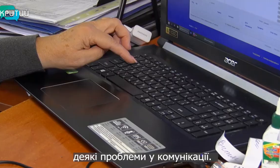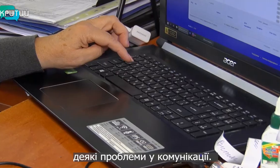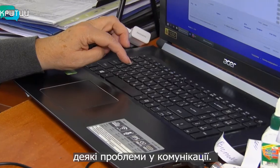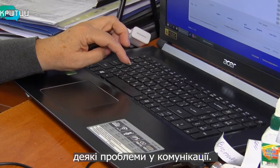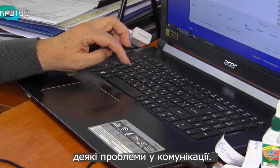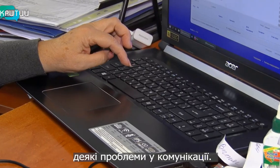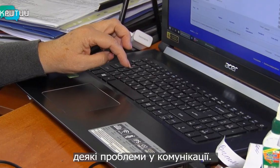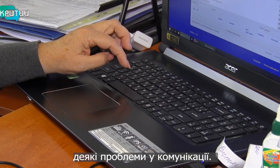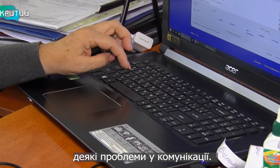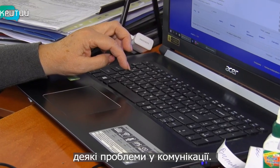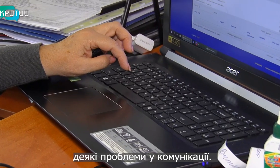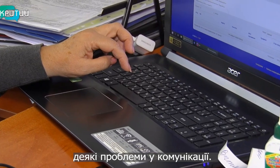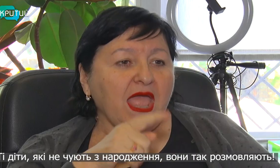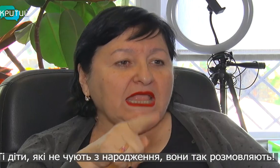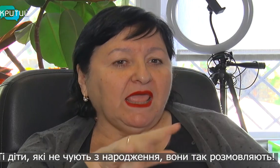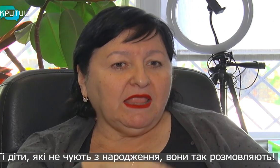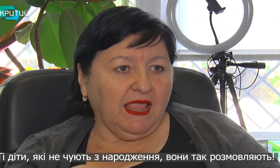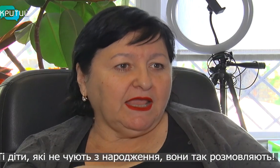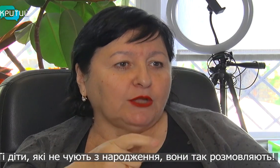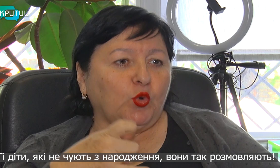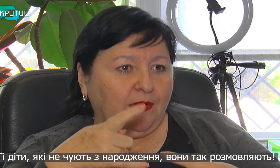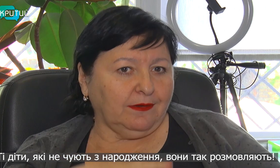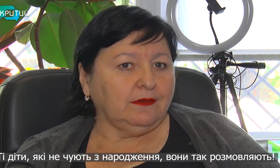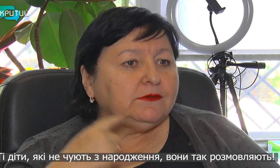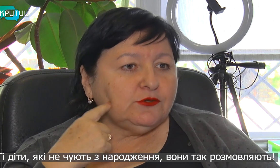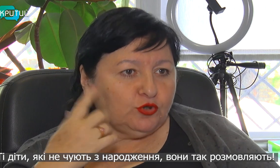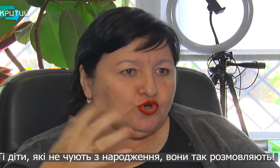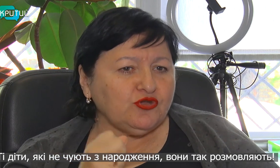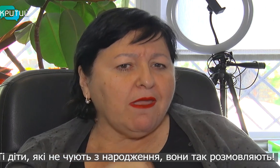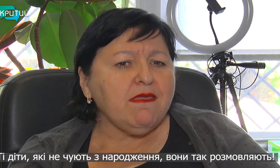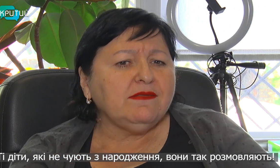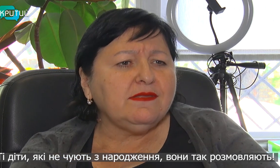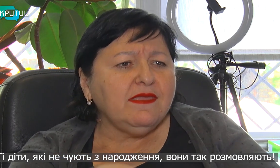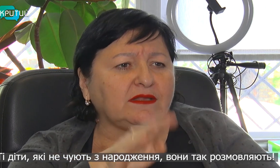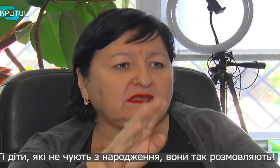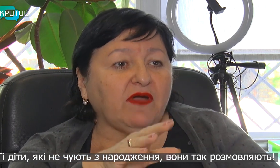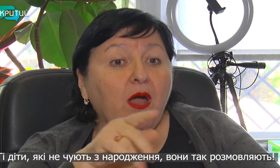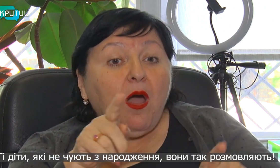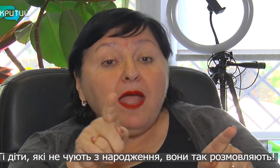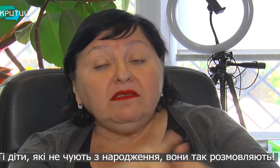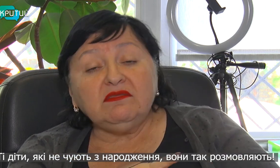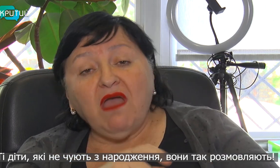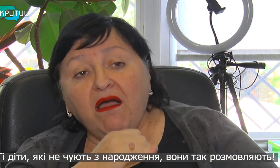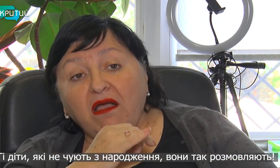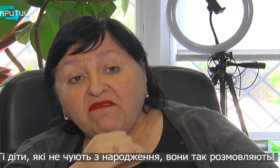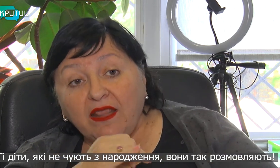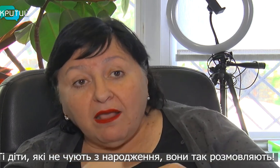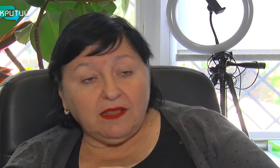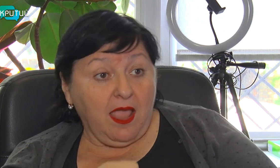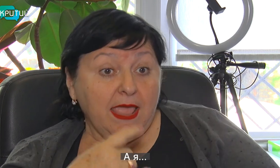деякі проблеми у комунікації. Ті діти, які народились неслухаючи з дитинства, вони так